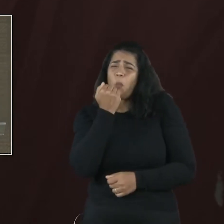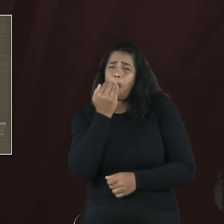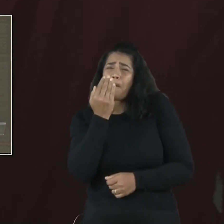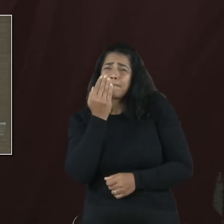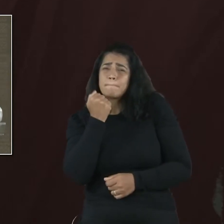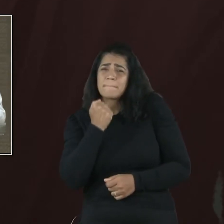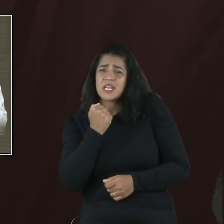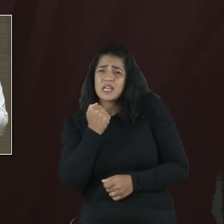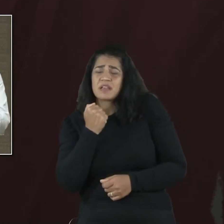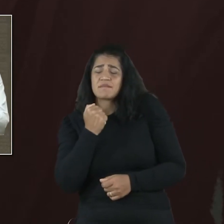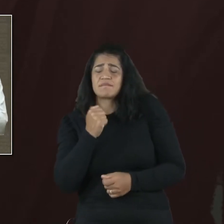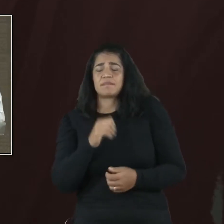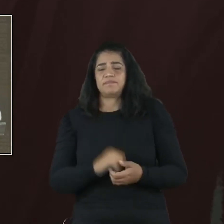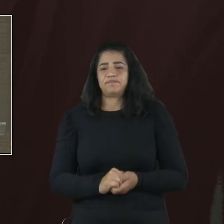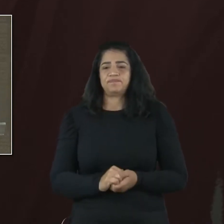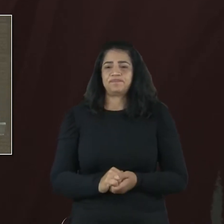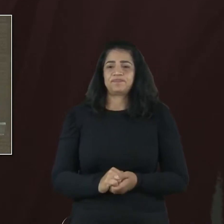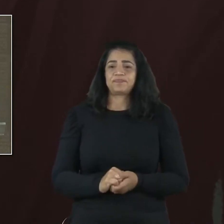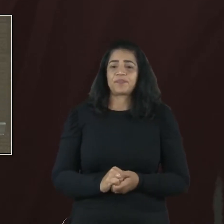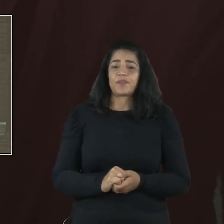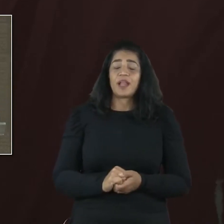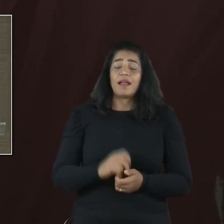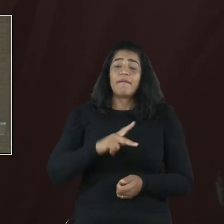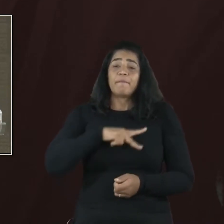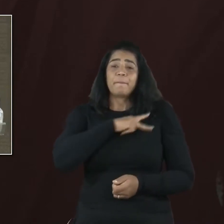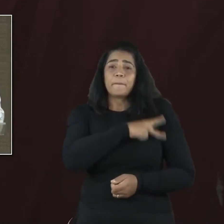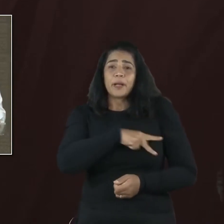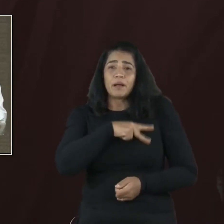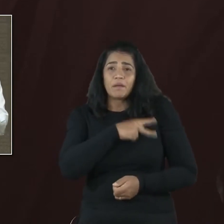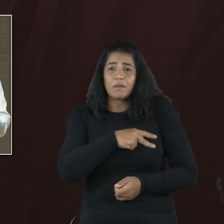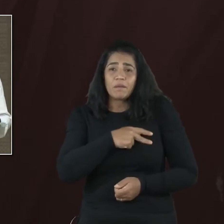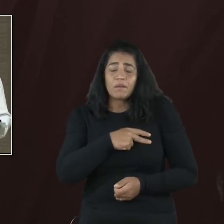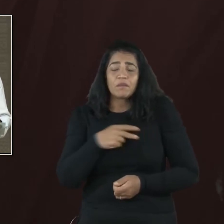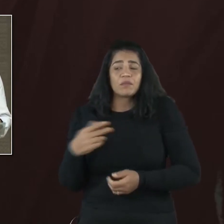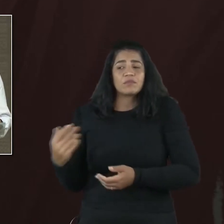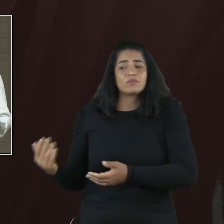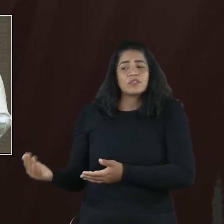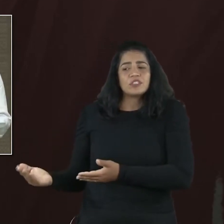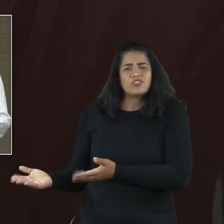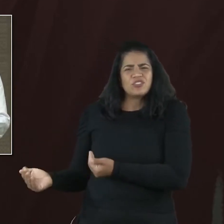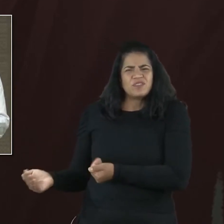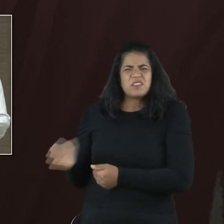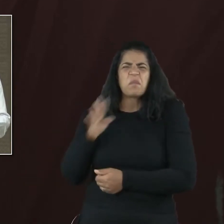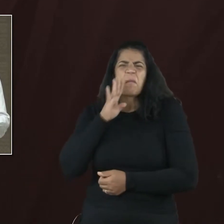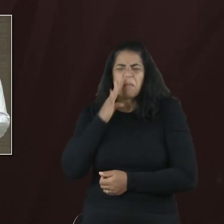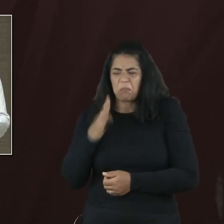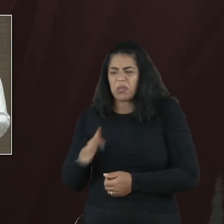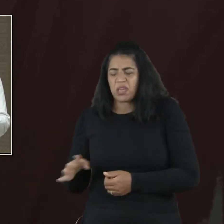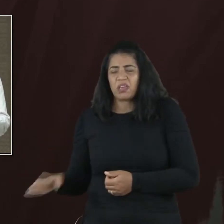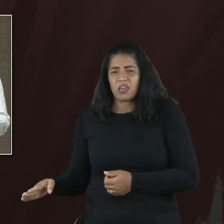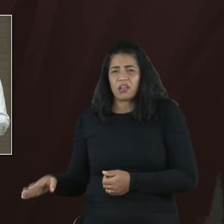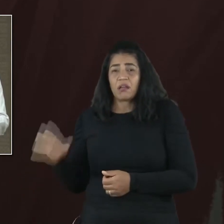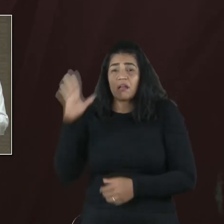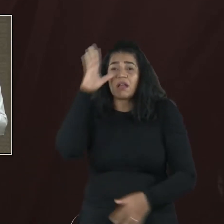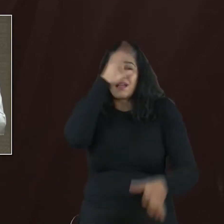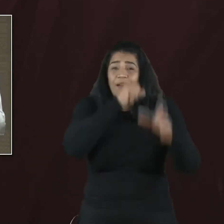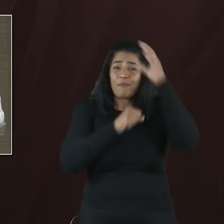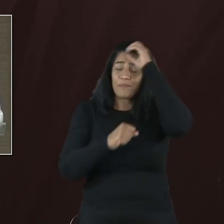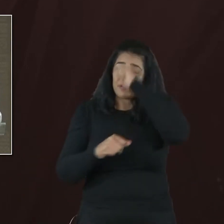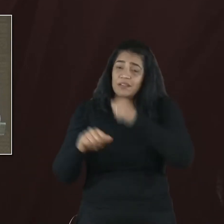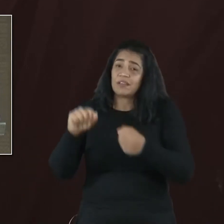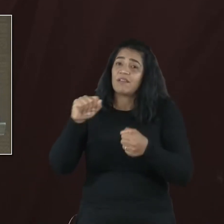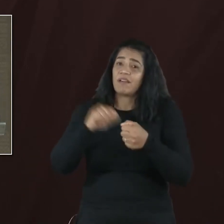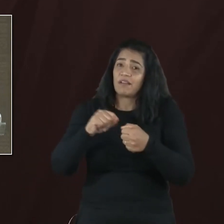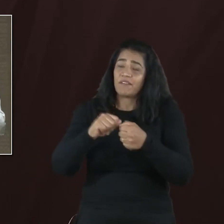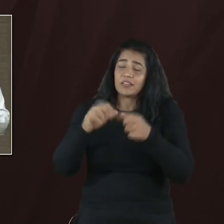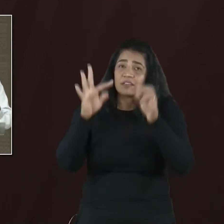em Tarso, ele aprendeu um ofício que é fazer tendas. Porque em Corinto, não sei se